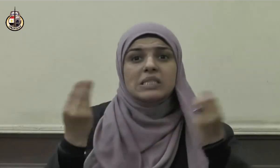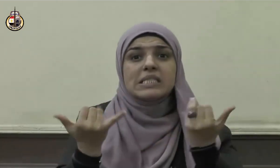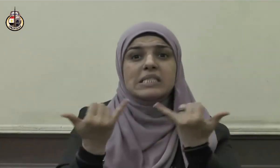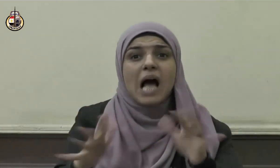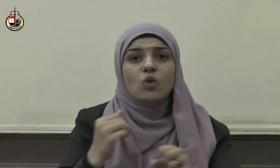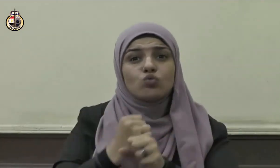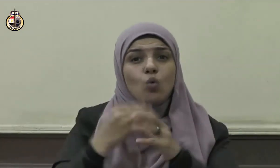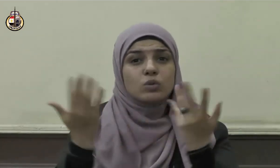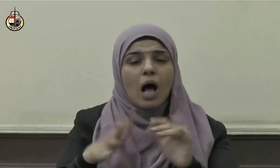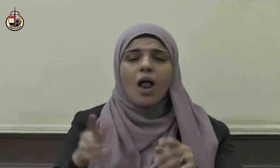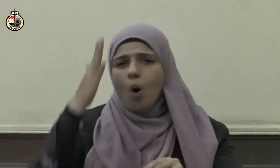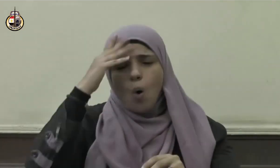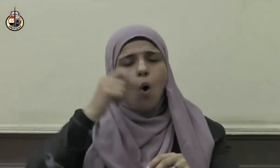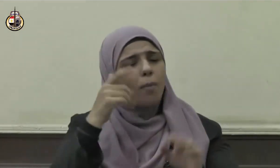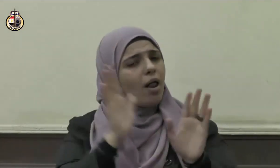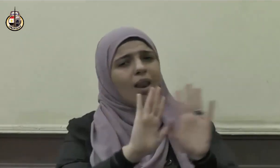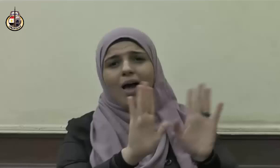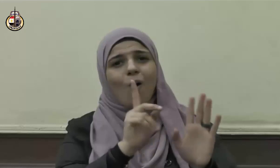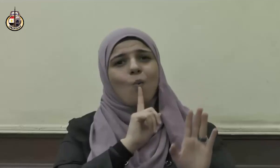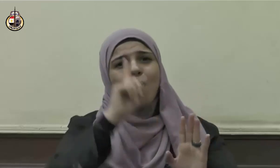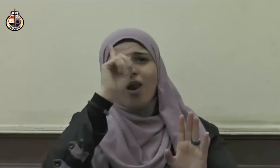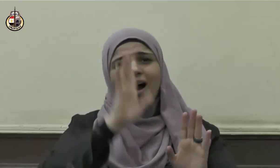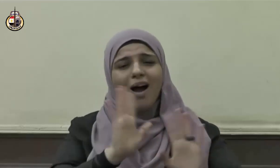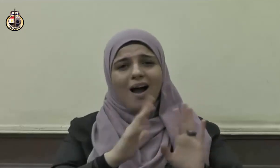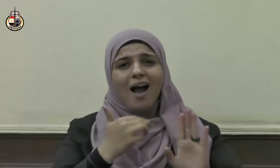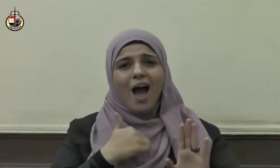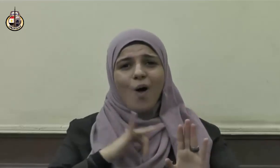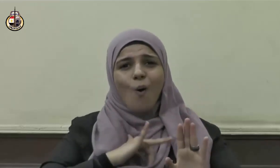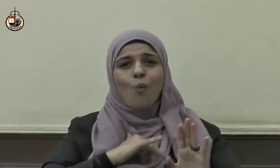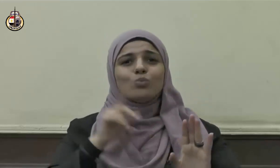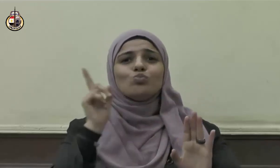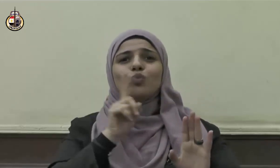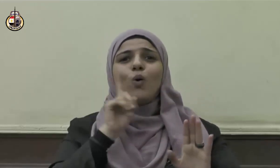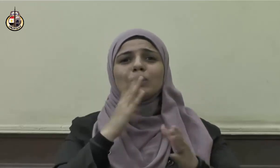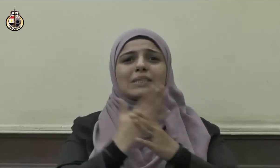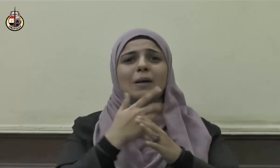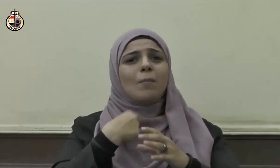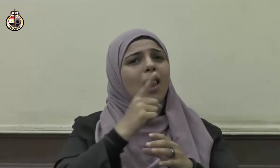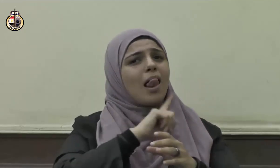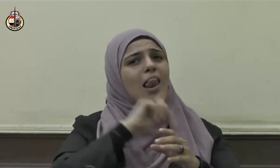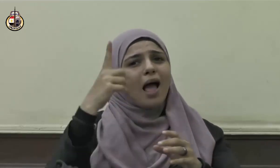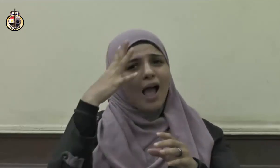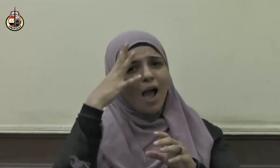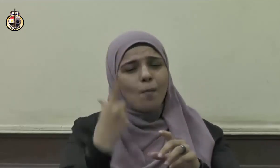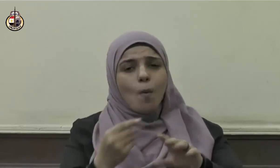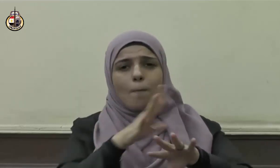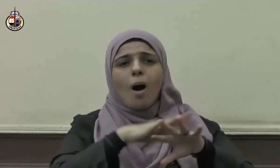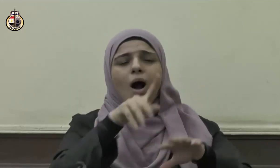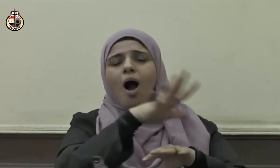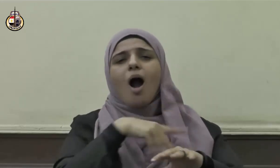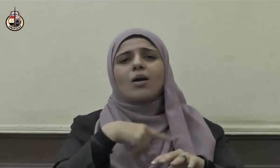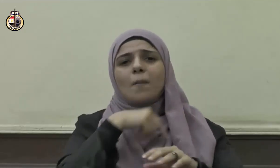عمر؟ قال عمر رضي الله عنه لا يا خليفة رسول الله صلى الله